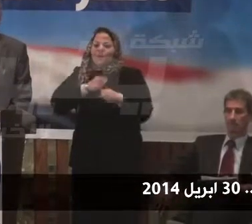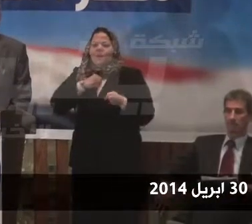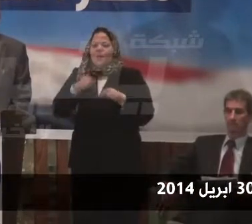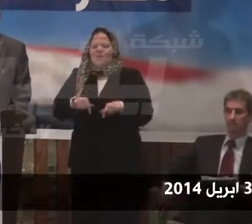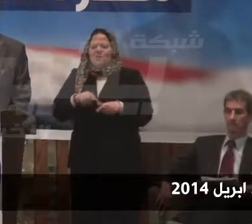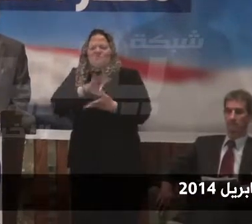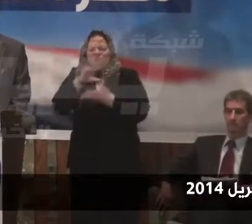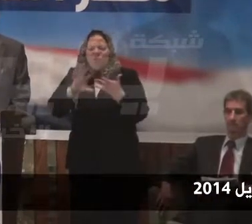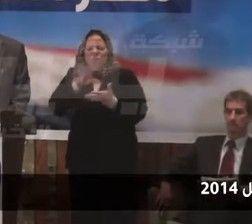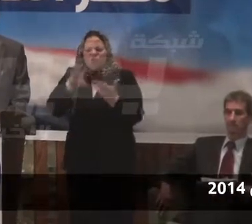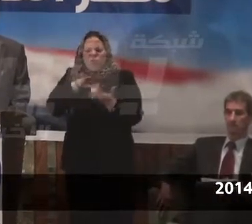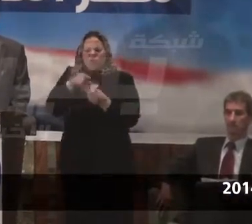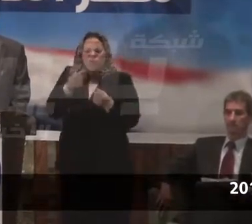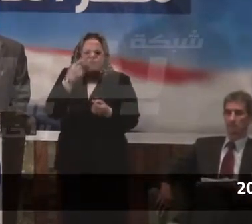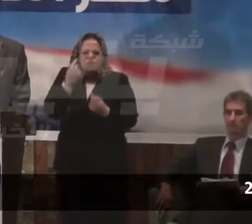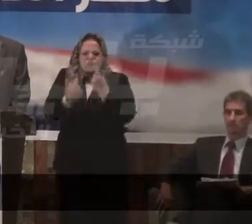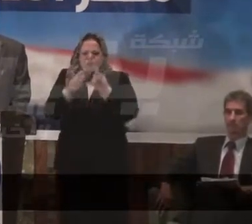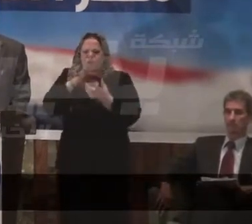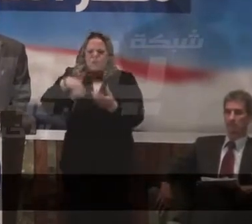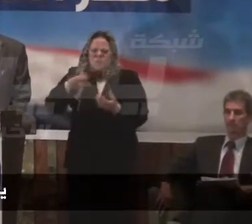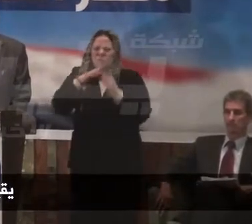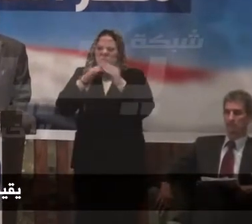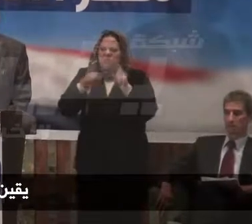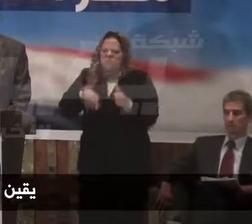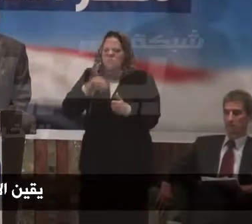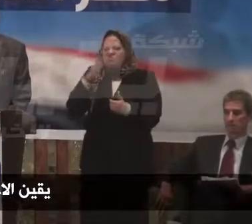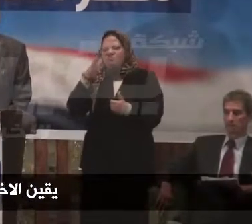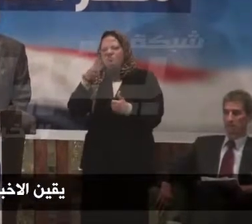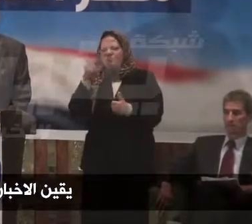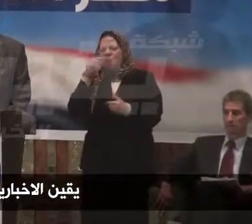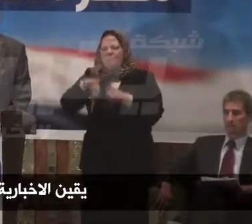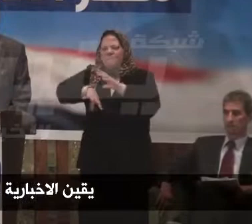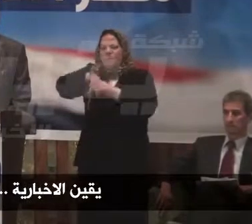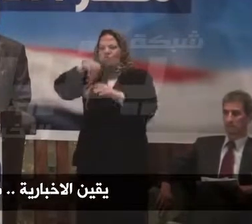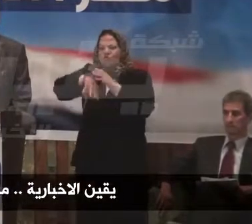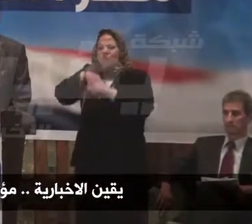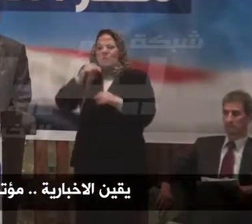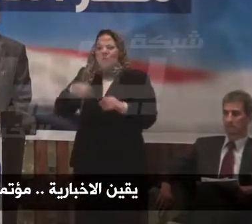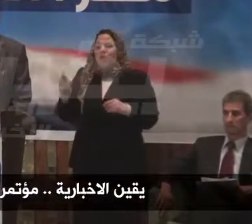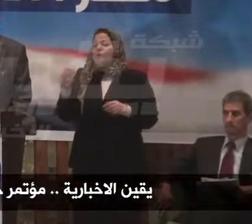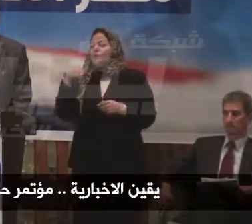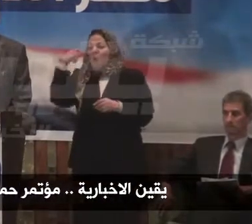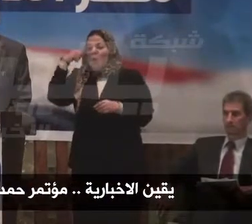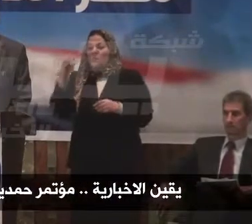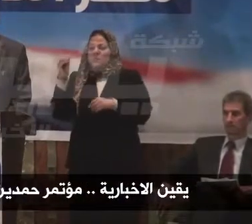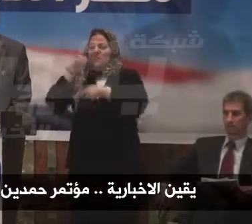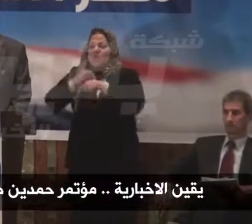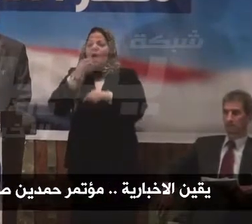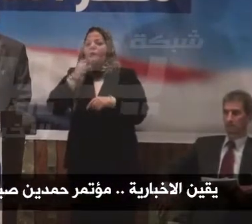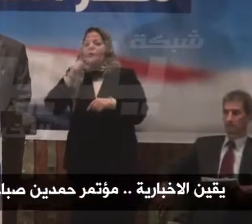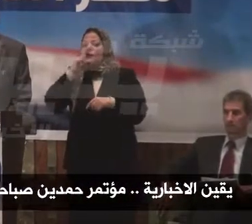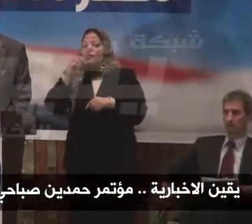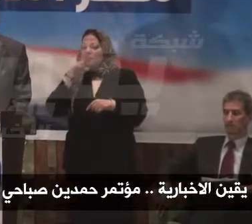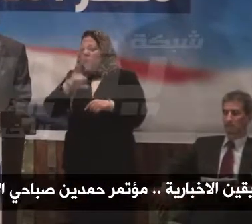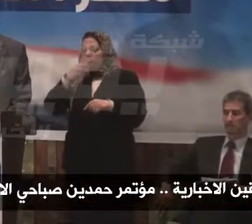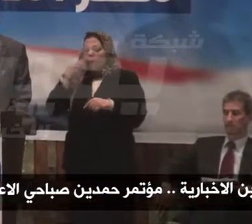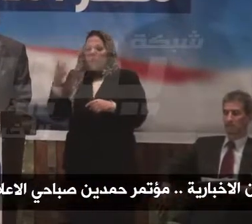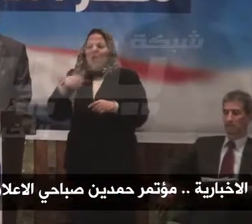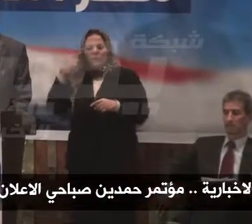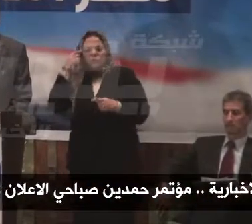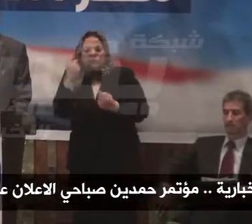هي المشاكل التي يتصدى لها مشروع الاستاذ حمدين صباحي في قطاع